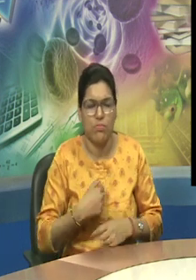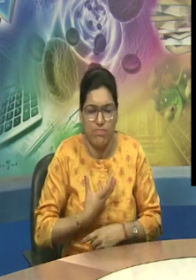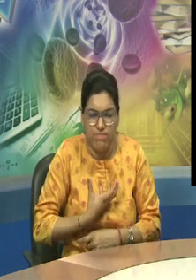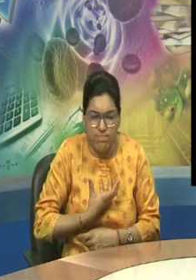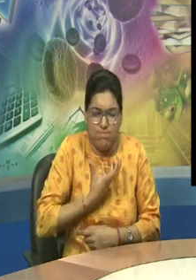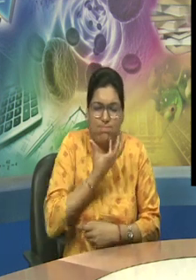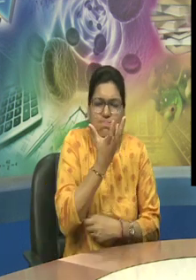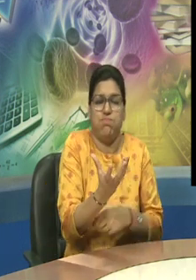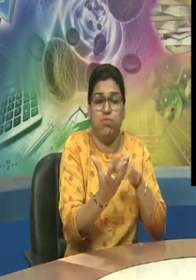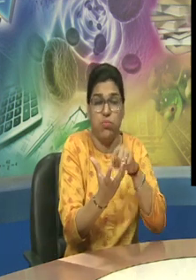भावार्थ।